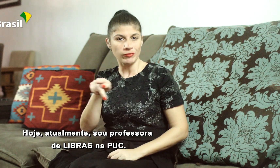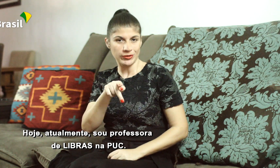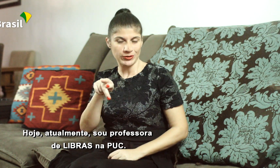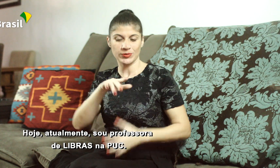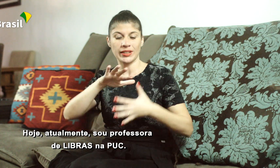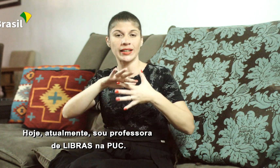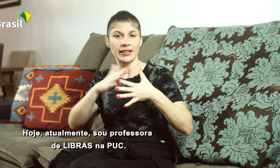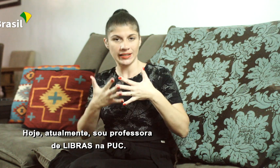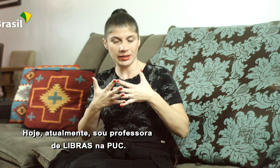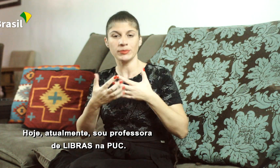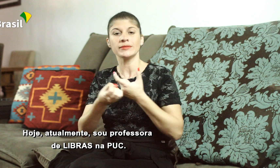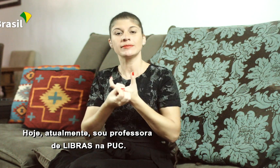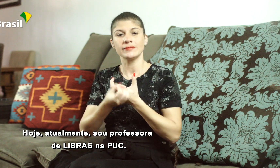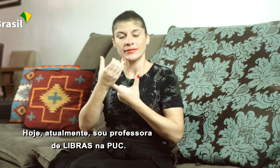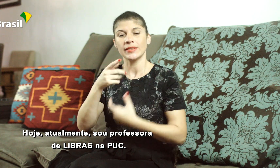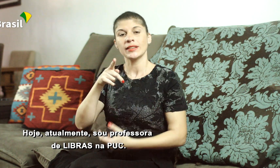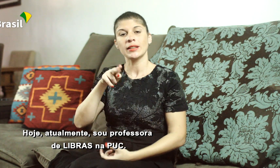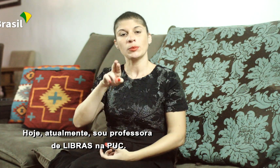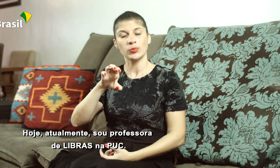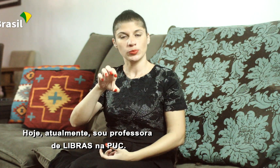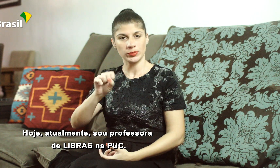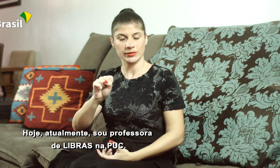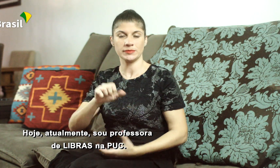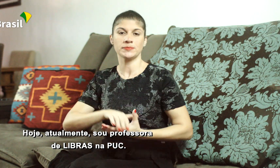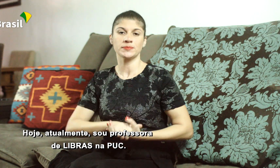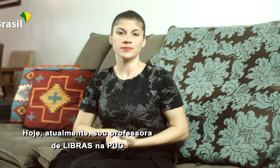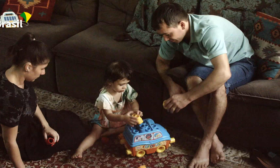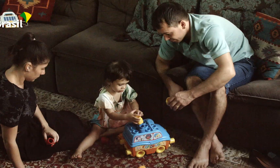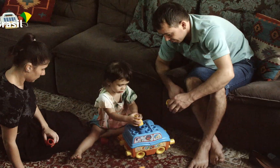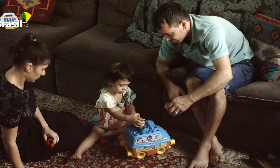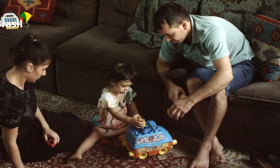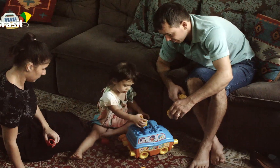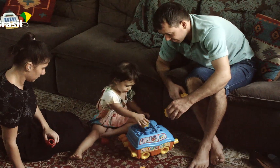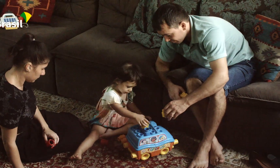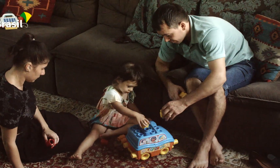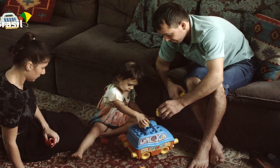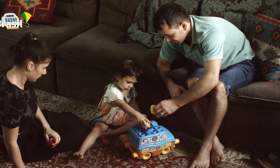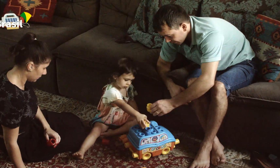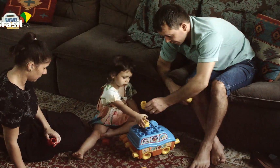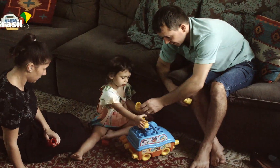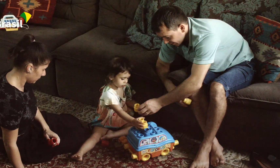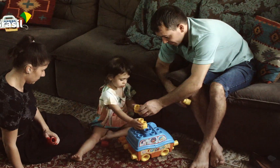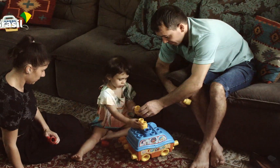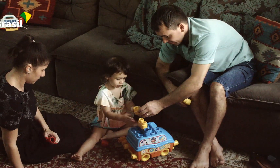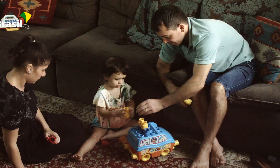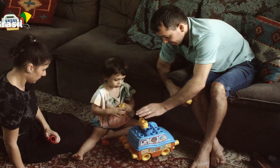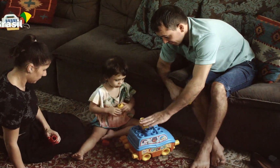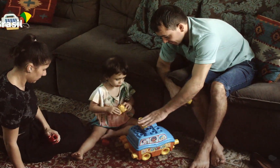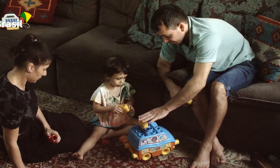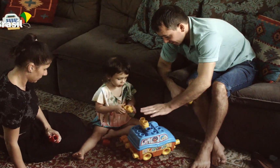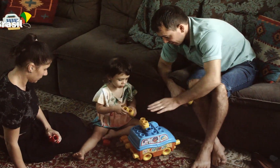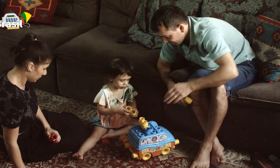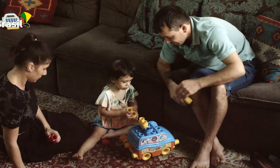sou professora de Libras na PUC. Janaína, um homem e uma menina brincam com um carrinho de plástico